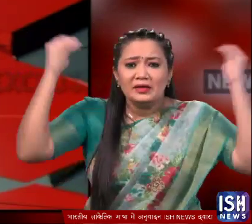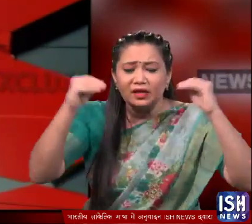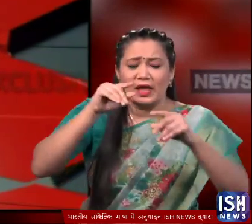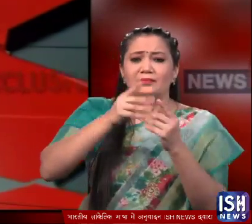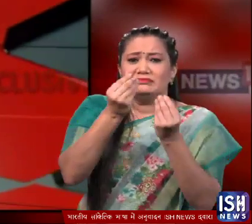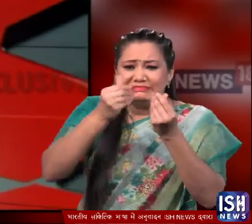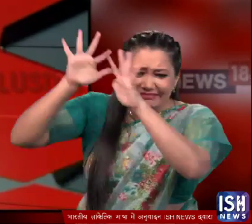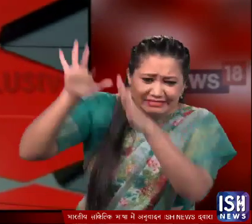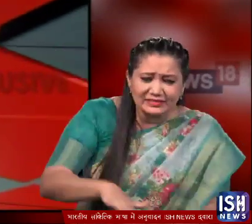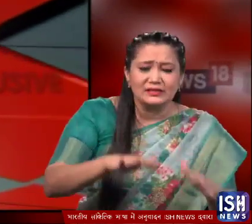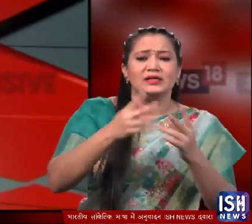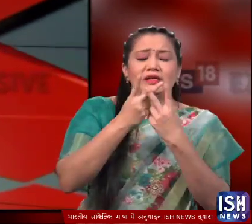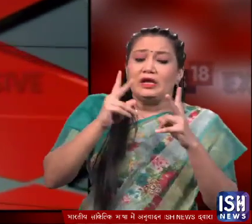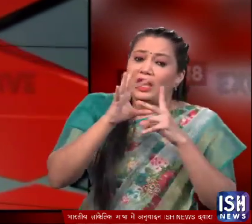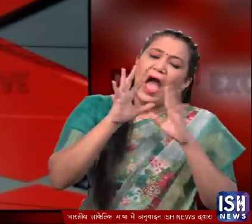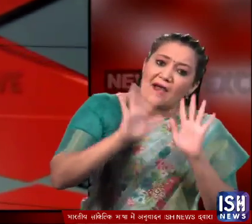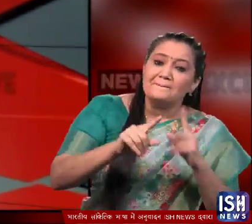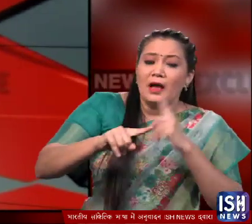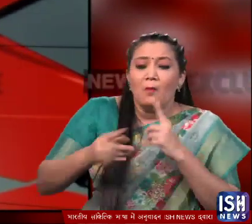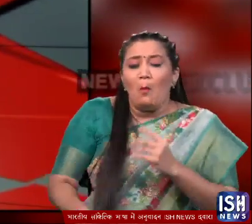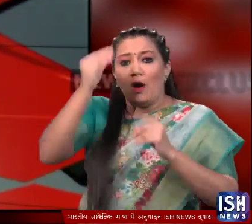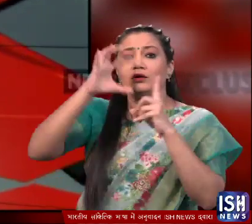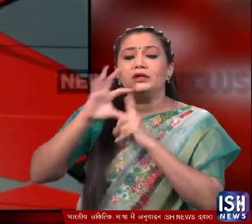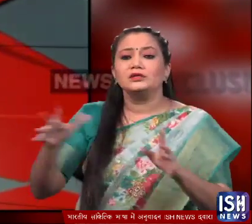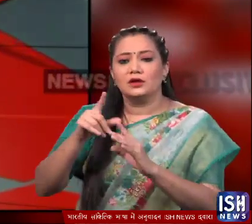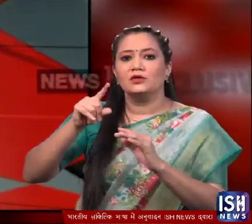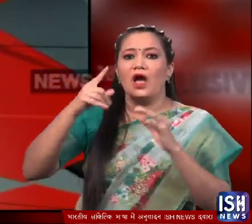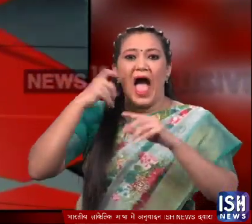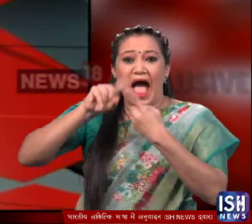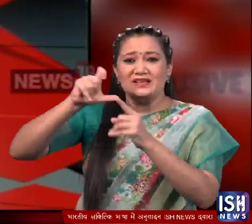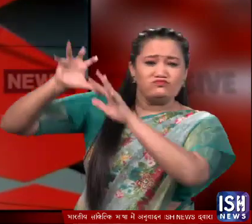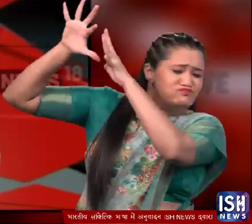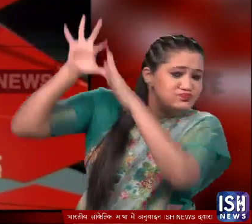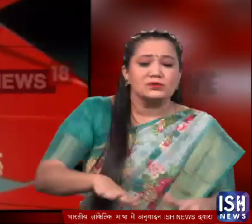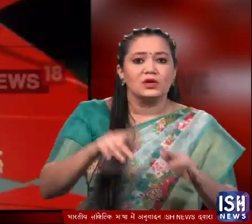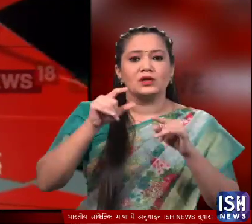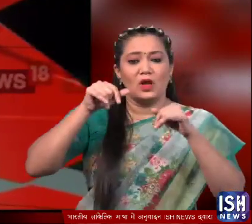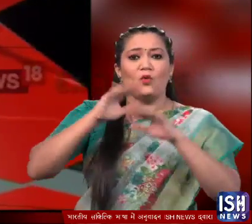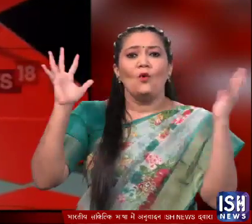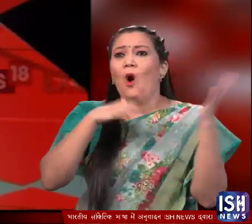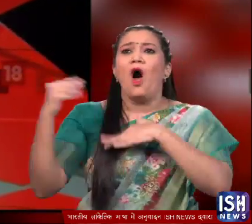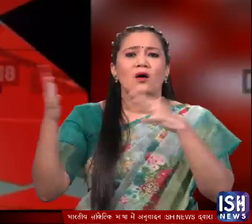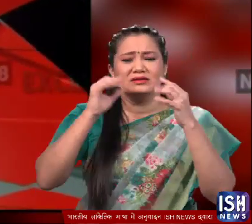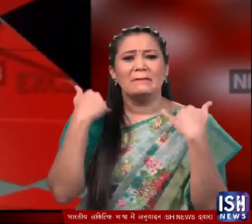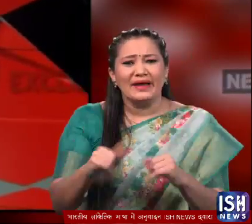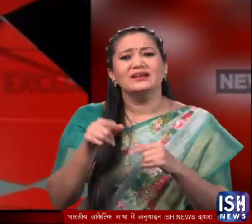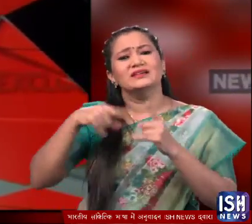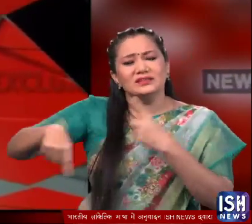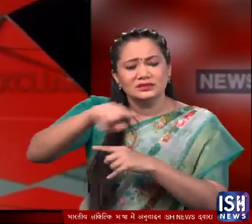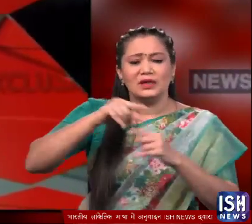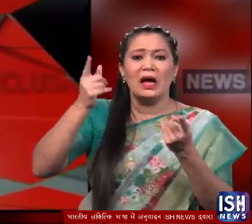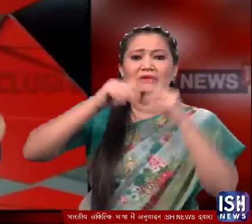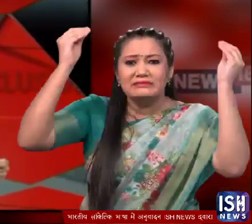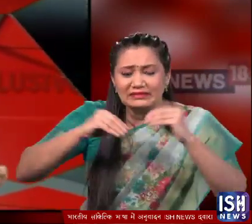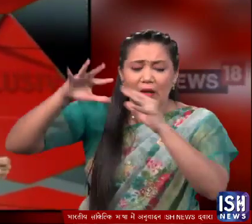में जमीन खिसकने से ज्यादा खतरा ग्लेशियर से है, जो ग्लोबल वार्मिंग की वजह से लगातार कमजोर हो रहे हैं और बारिश में उनके